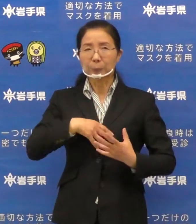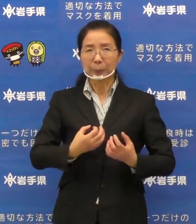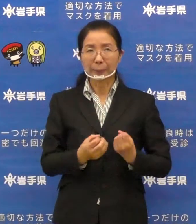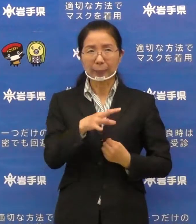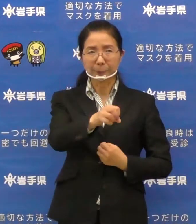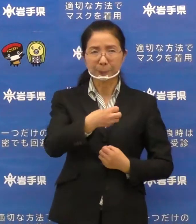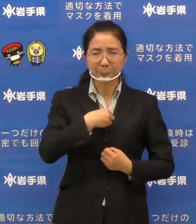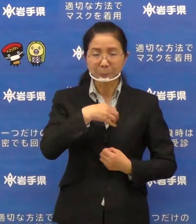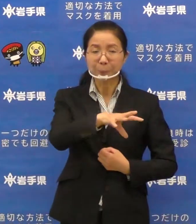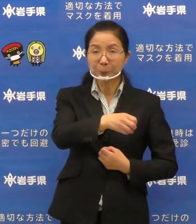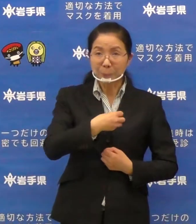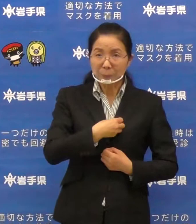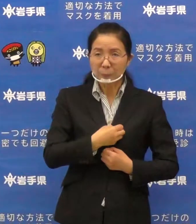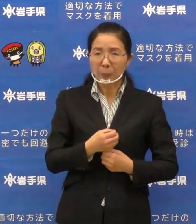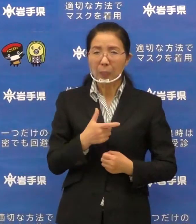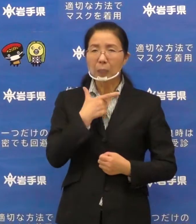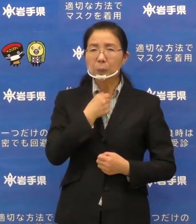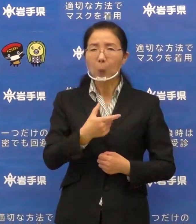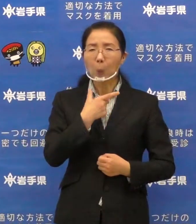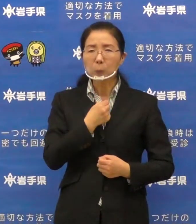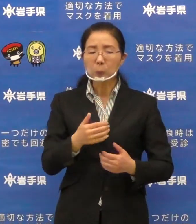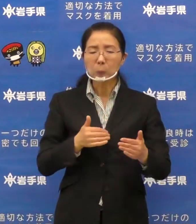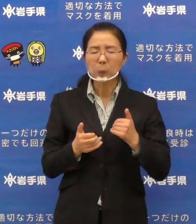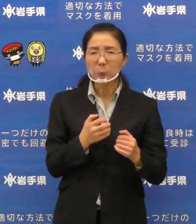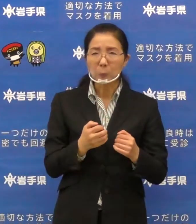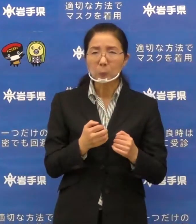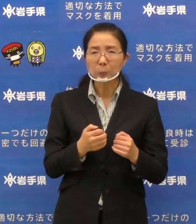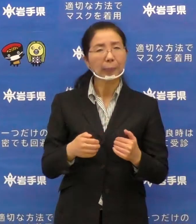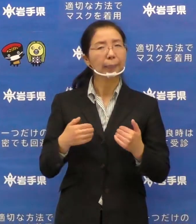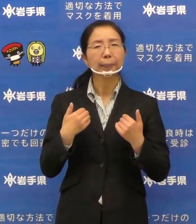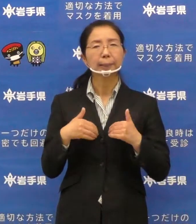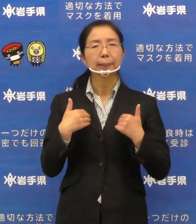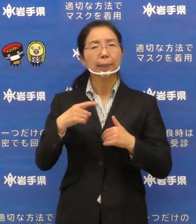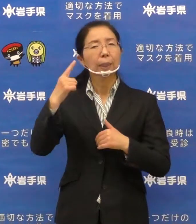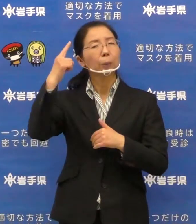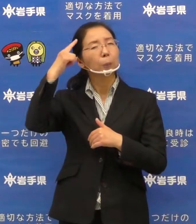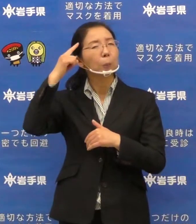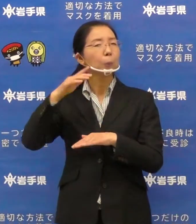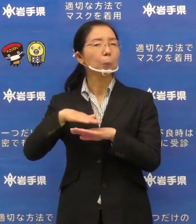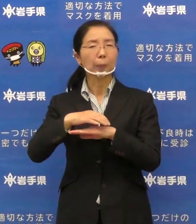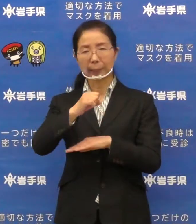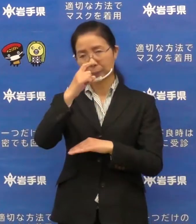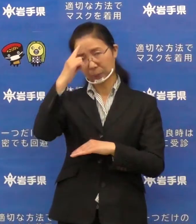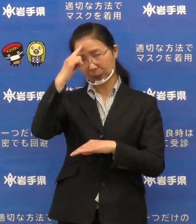う、まあ、欲張った感じじゃない方がいいなと私も思っています。